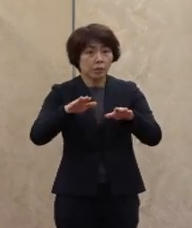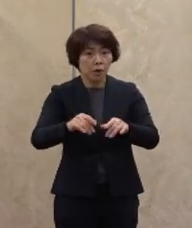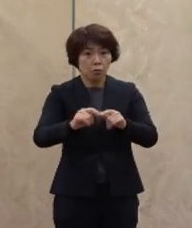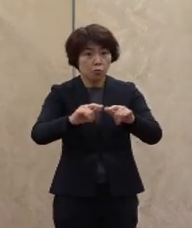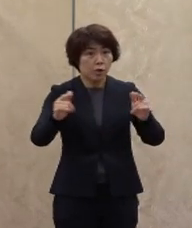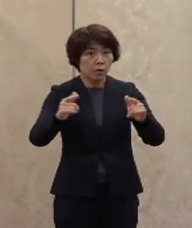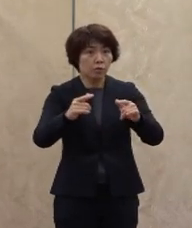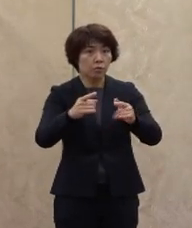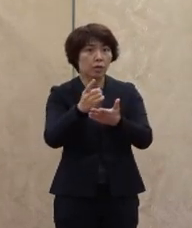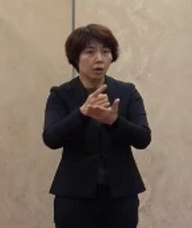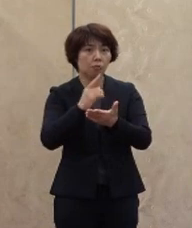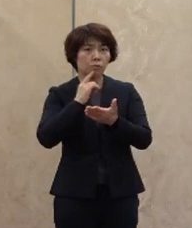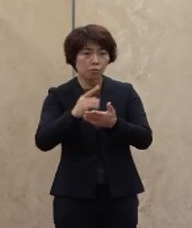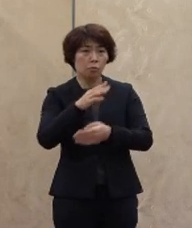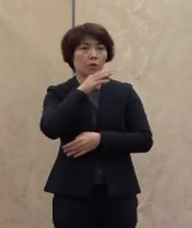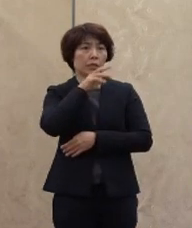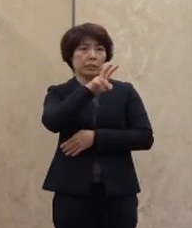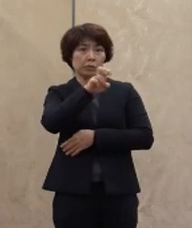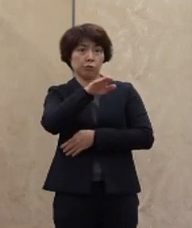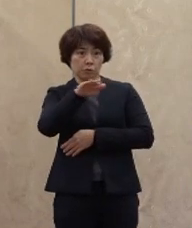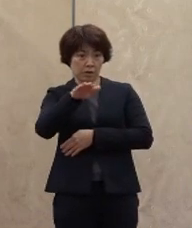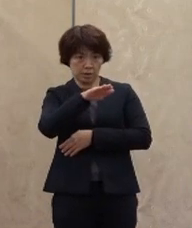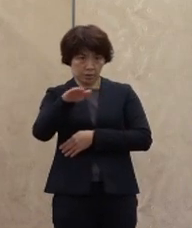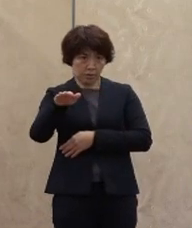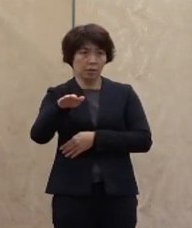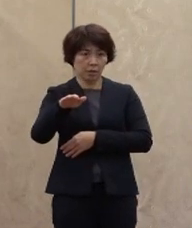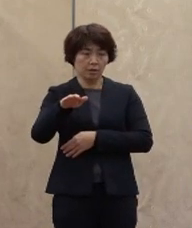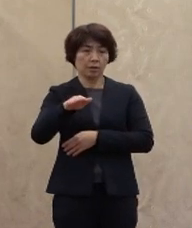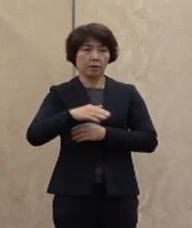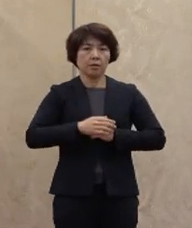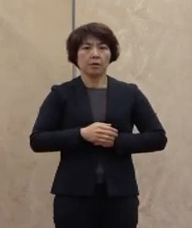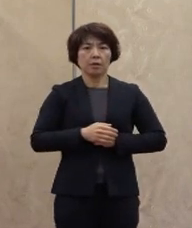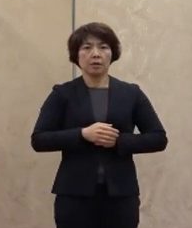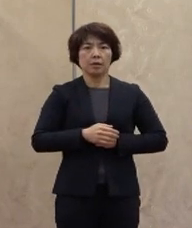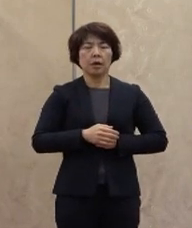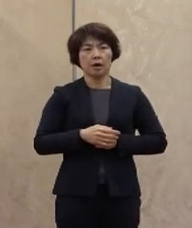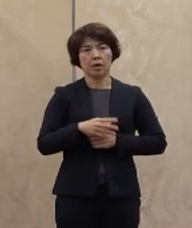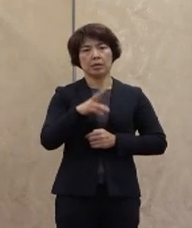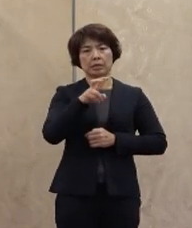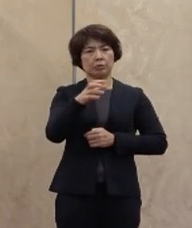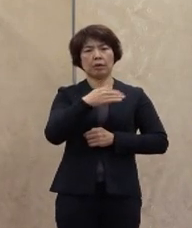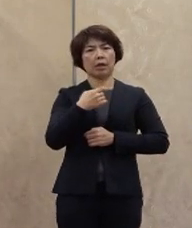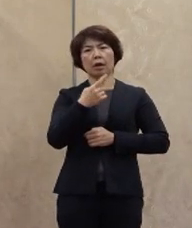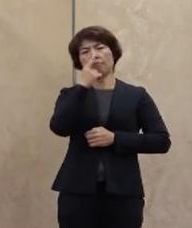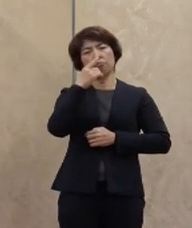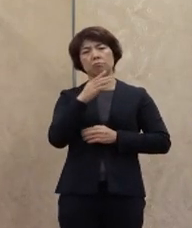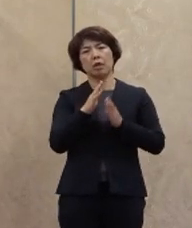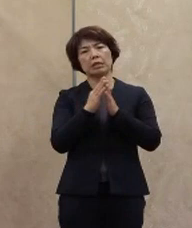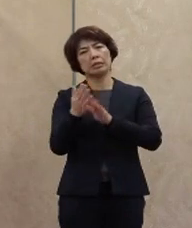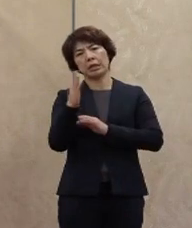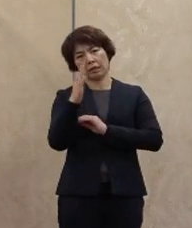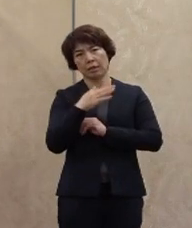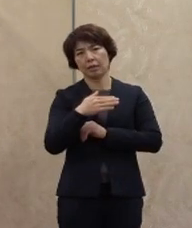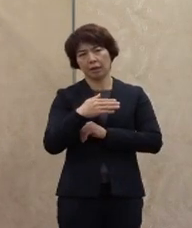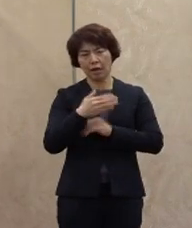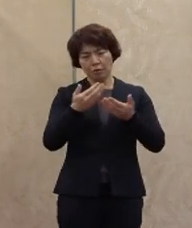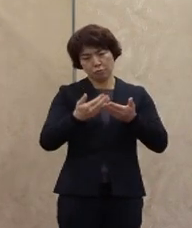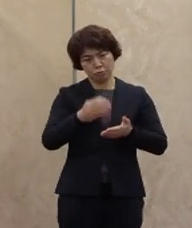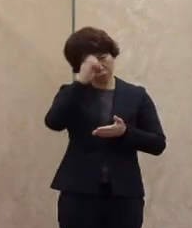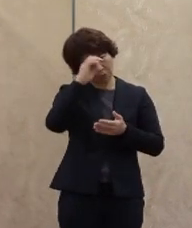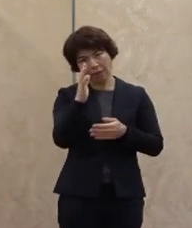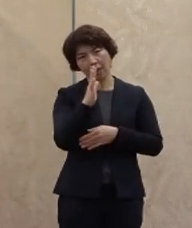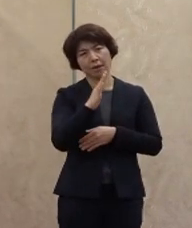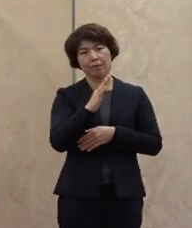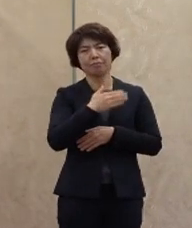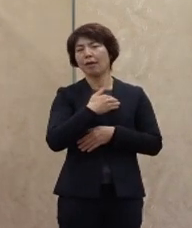傾向としては20代の方が陽性者が増えています。20代の方、いや自分は死亡率低いよね、重症化なりにくいよね、思われている